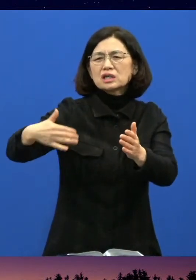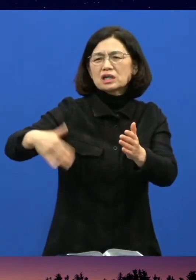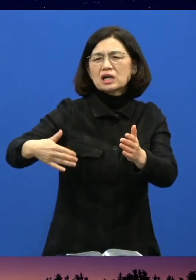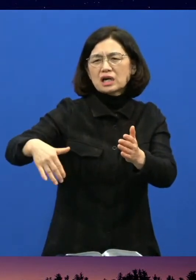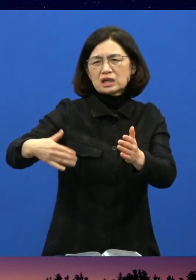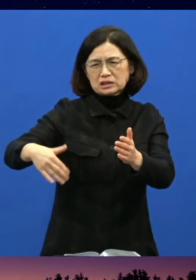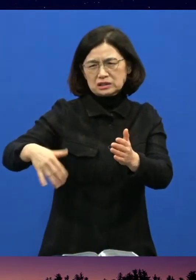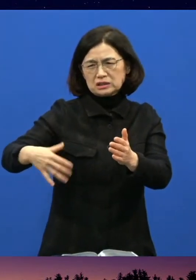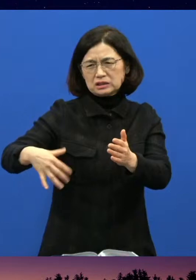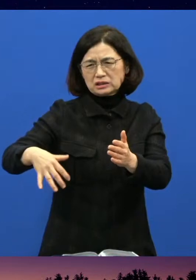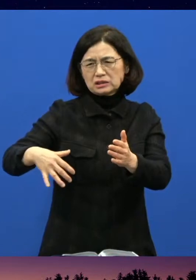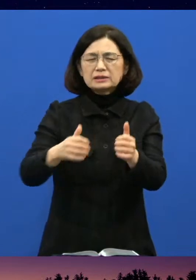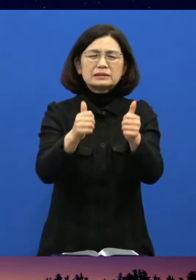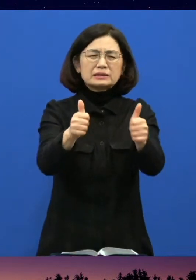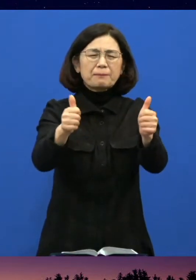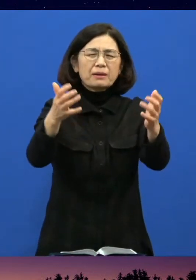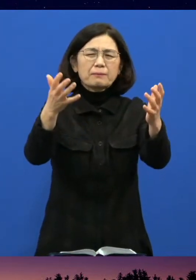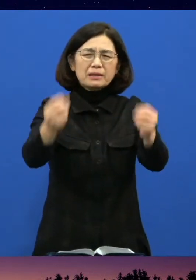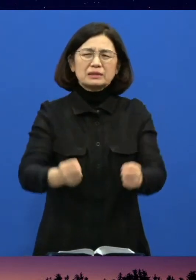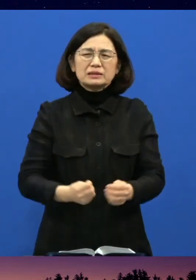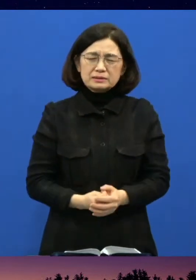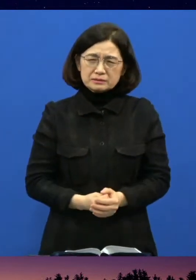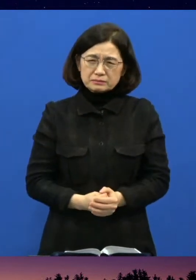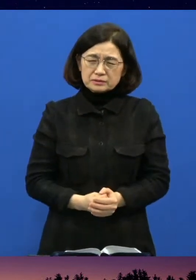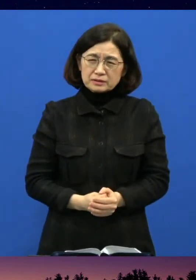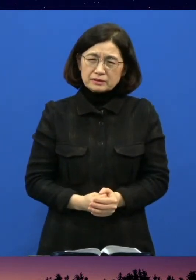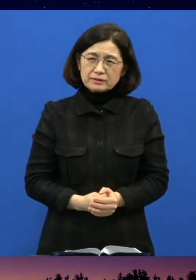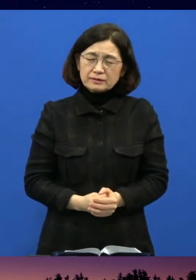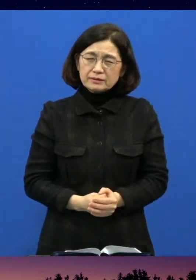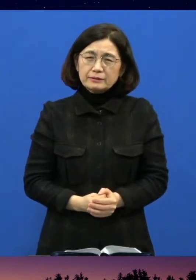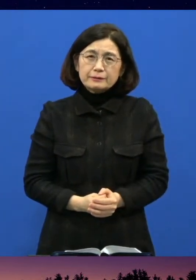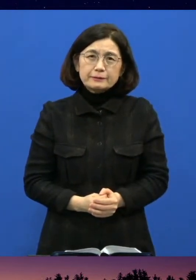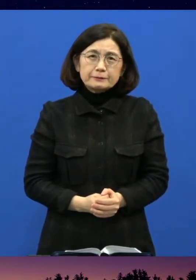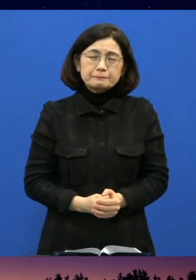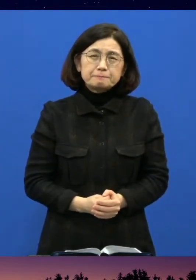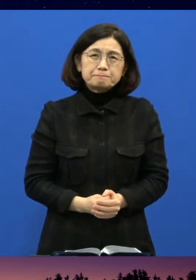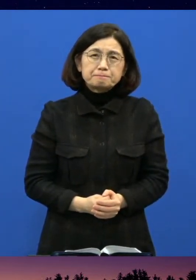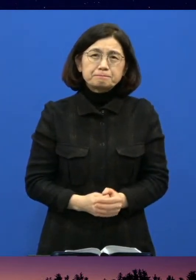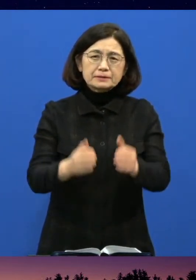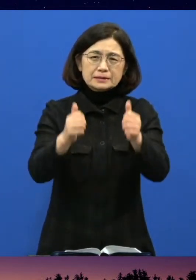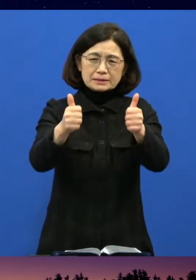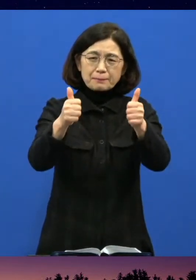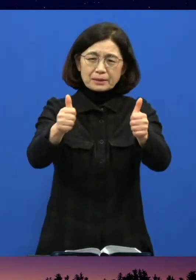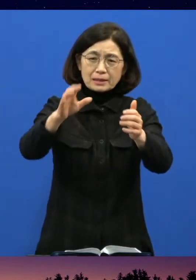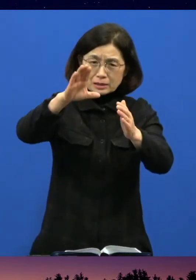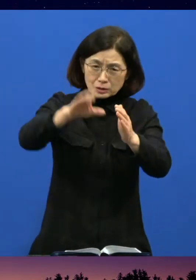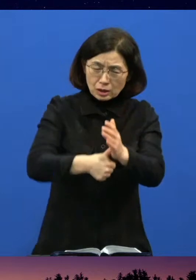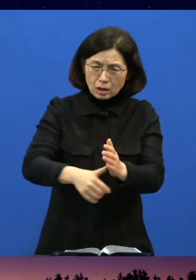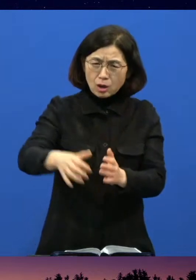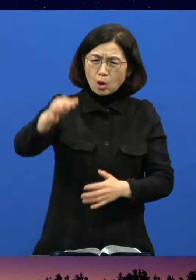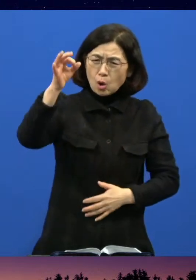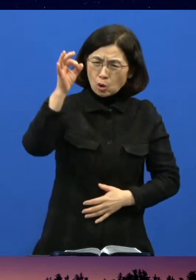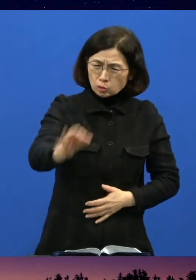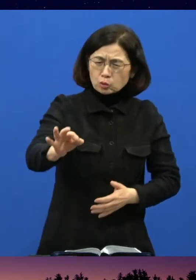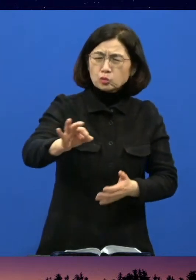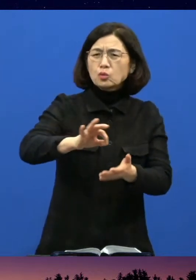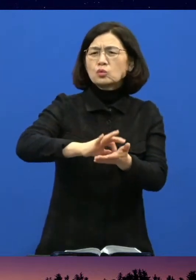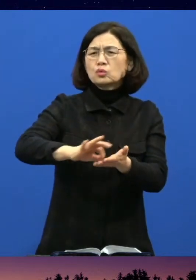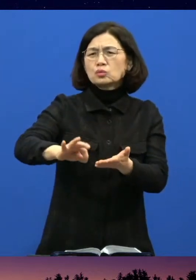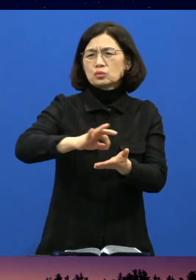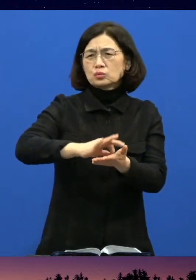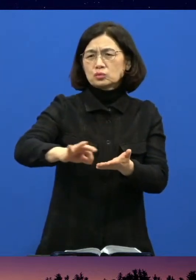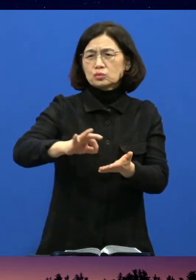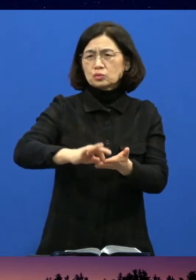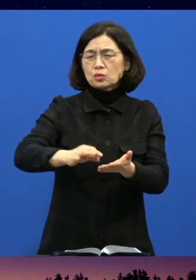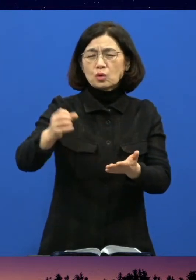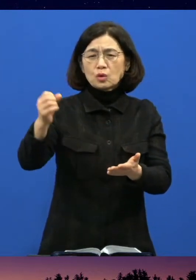하고, 끊임없이 이제 재판을 하는데 돈도 많이 들지만 사실은 다 지쳐요.